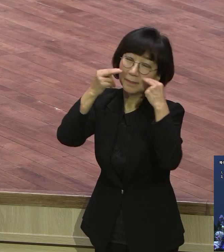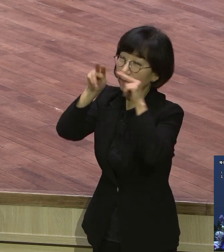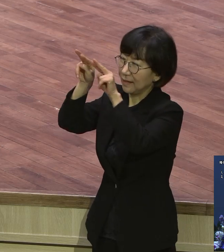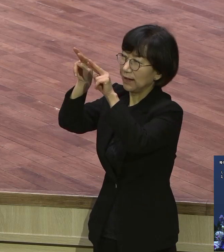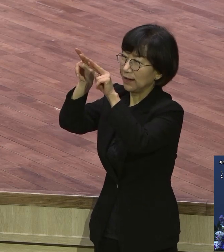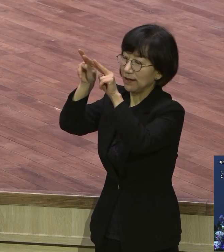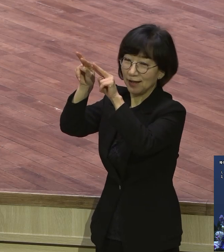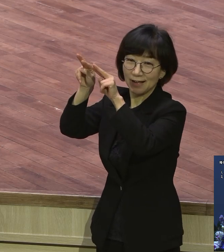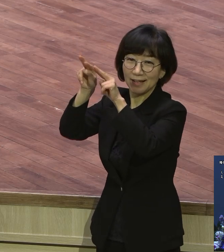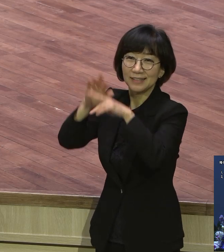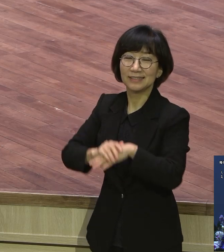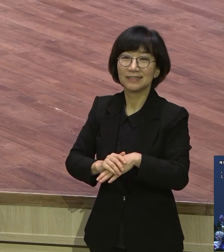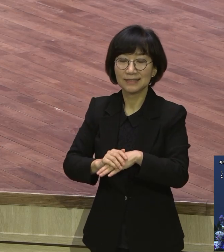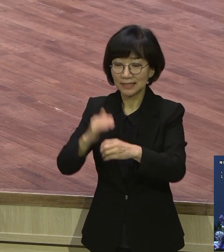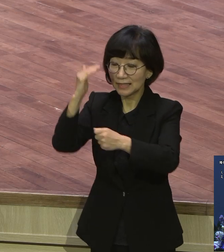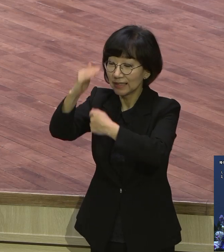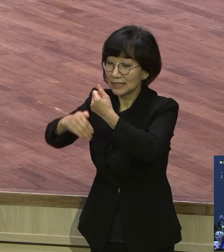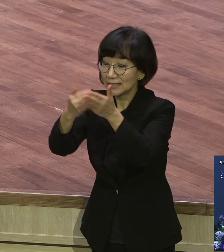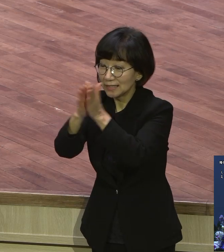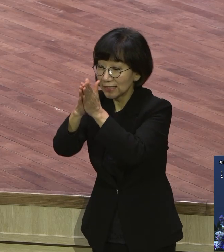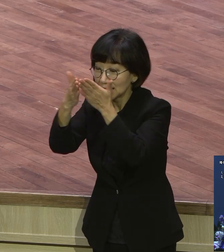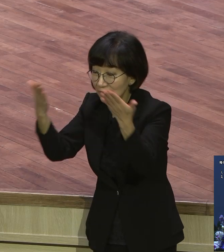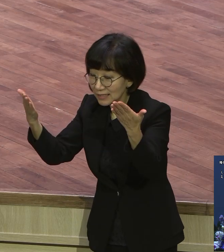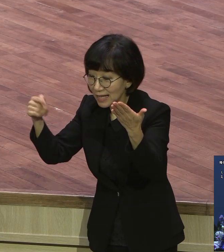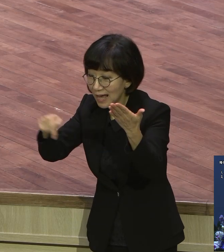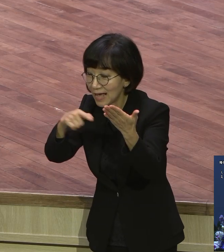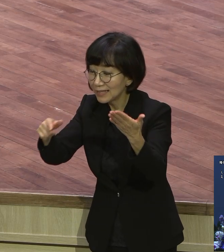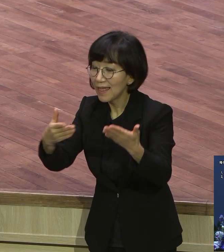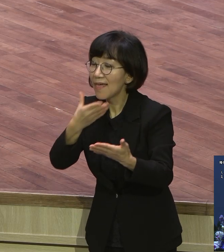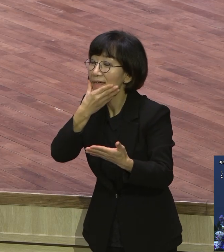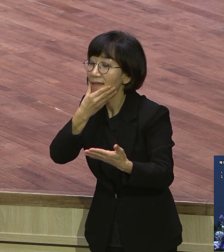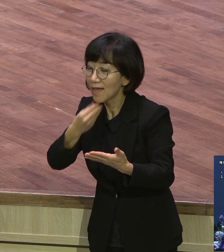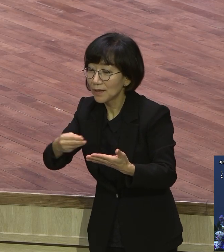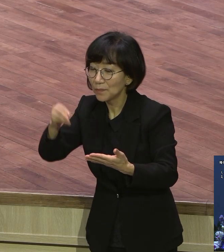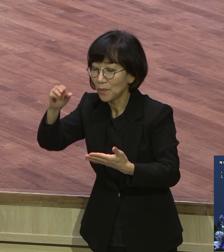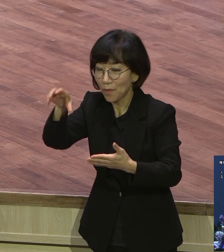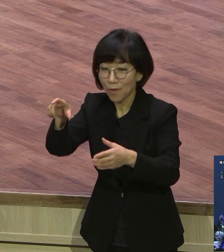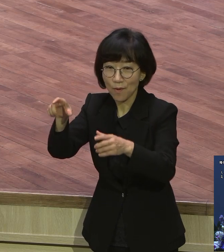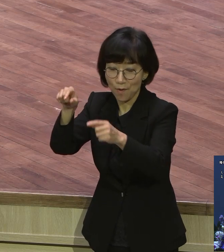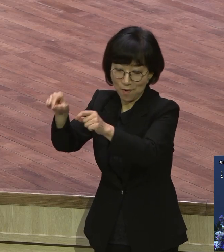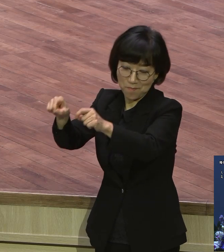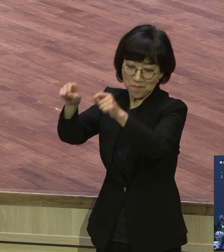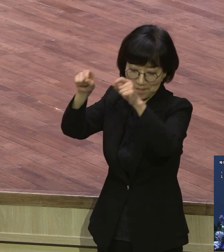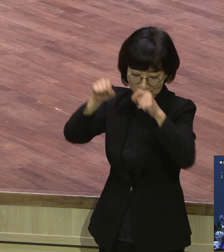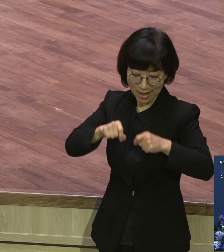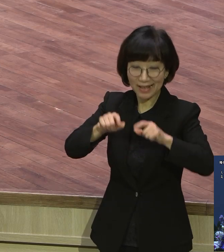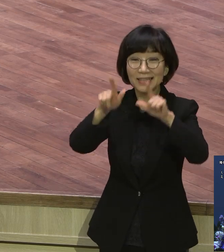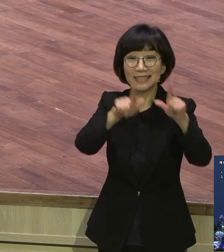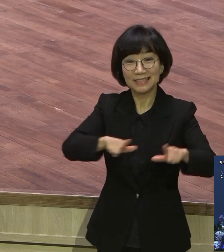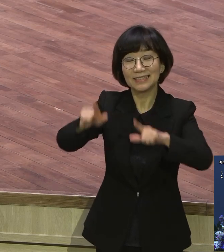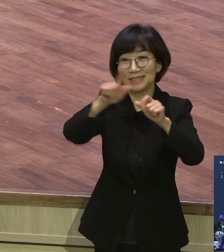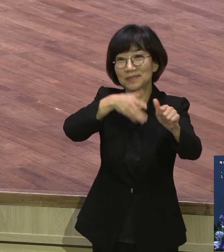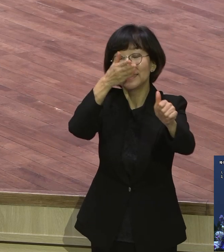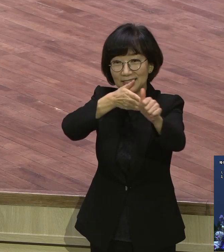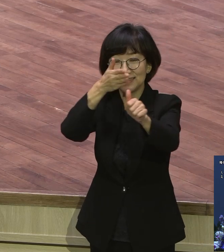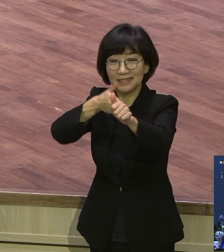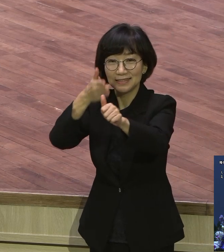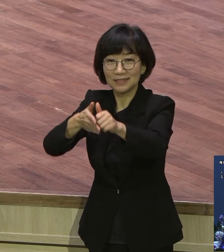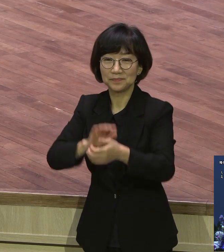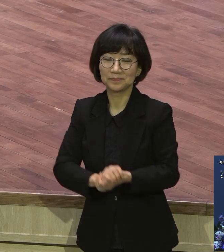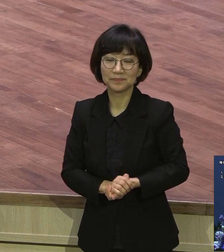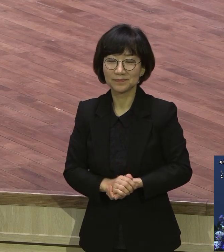그래서 성경적 행복자의 삶을 사시기를 제문으로 축복합니다 결론입니다 이런 이야기가 있어요